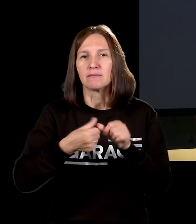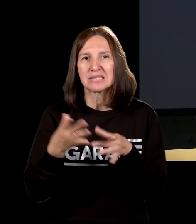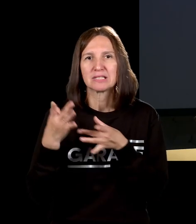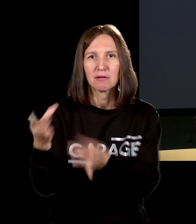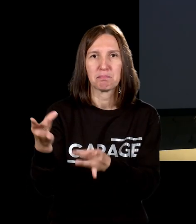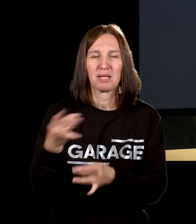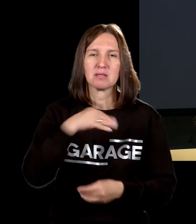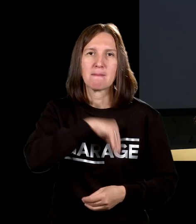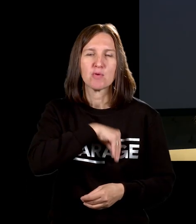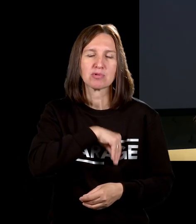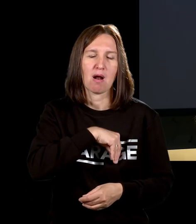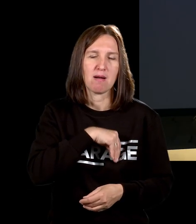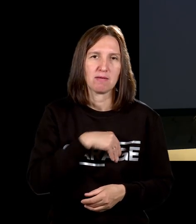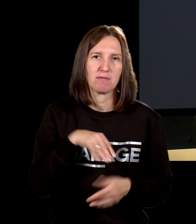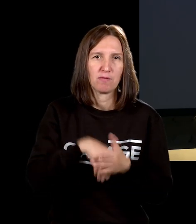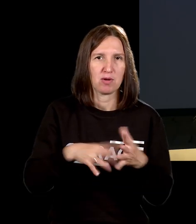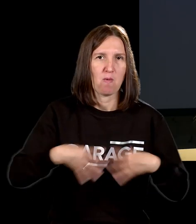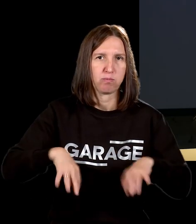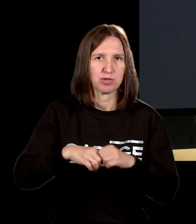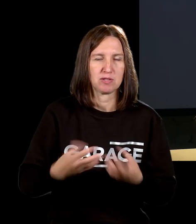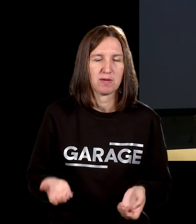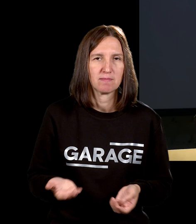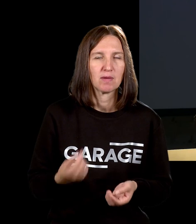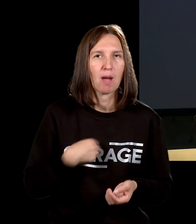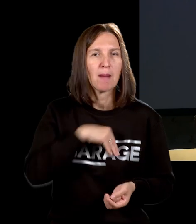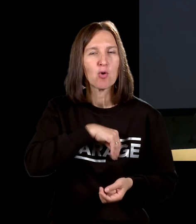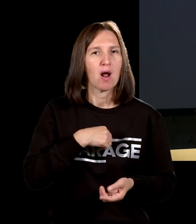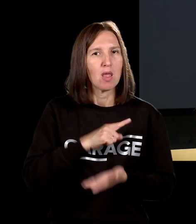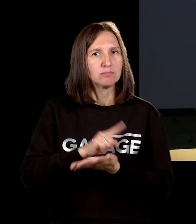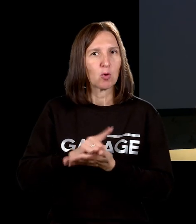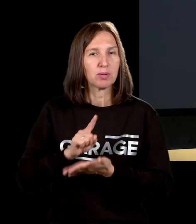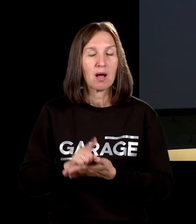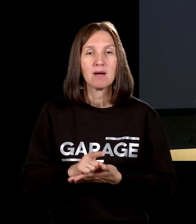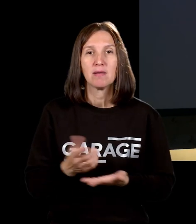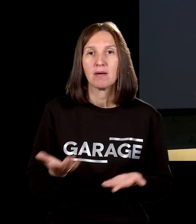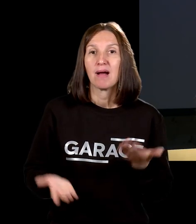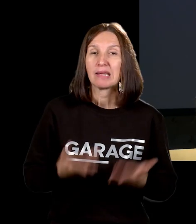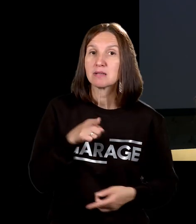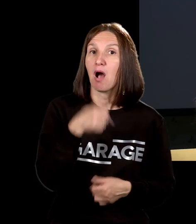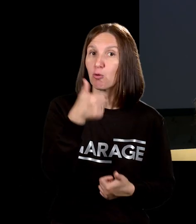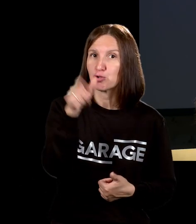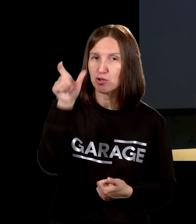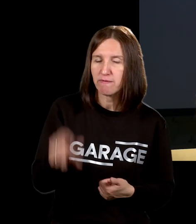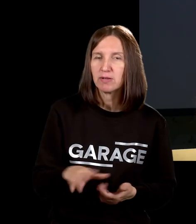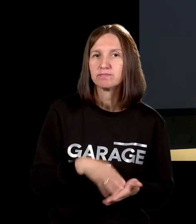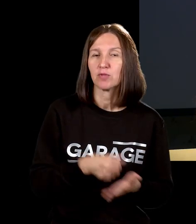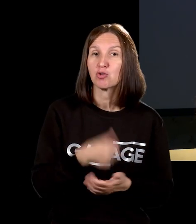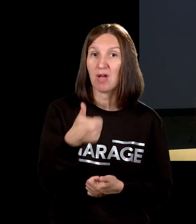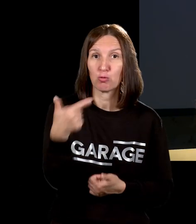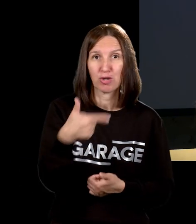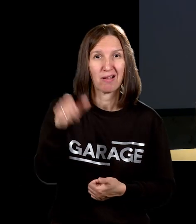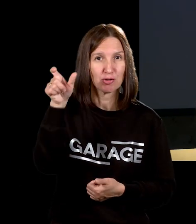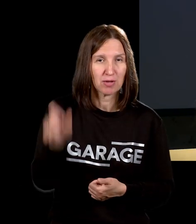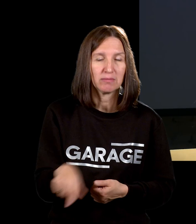закрепить мораль, существующую в обществе, моральные обязательства. Как только ты, поэтому, если ты хороший человек, ты хороший